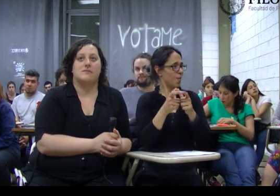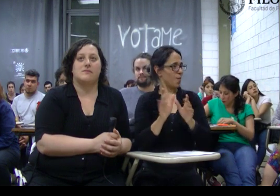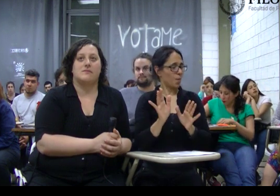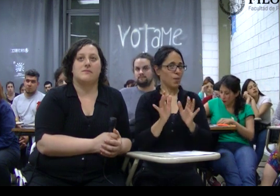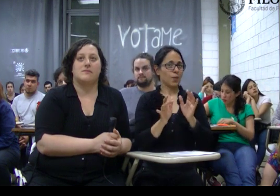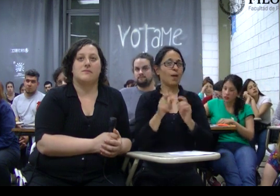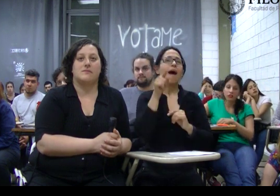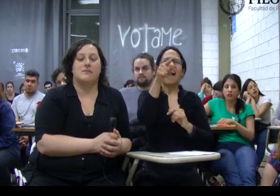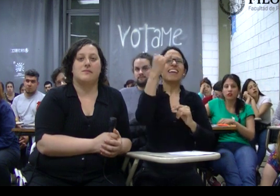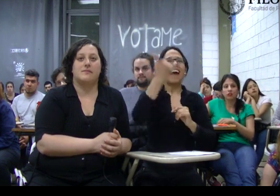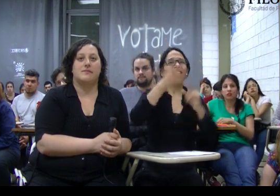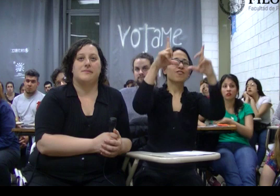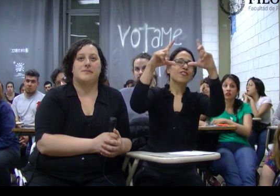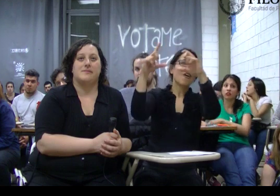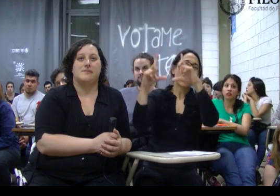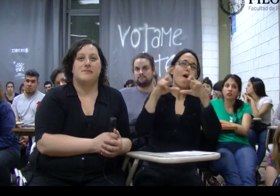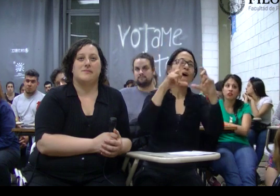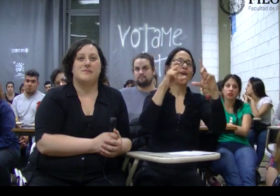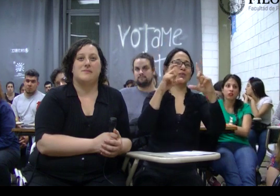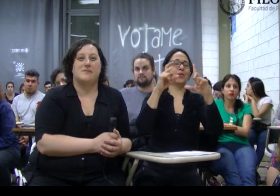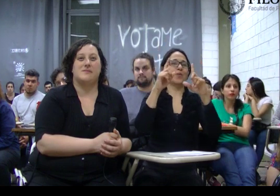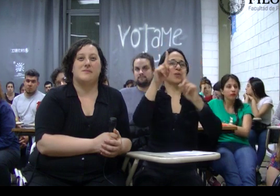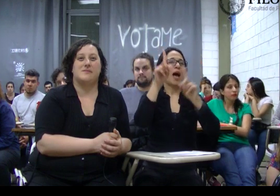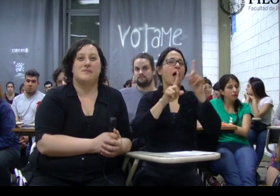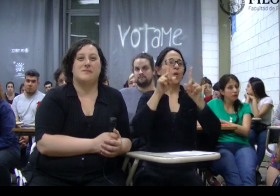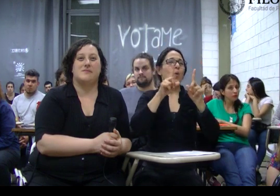Entonces acá hay algunas fotos de los